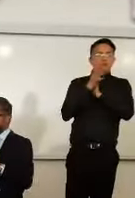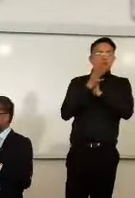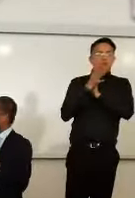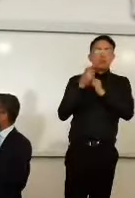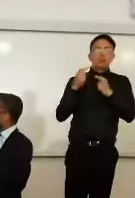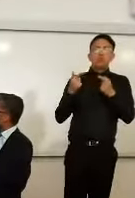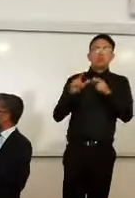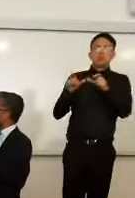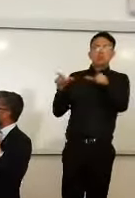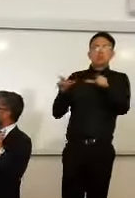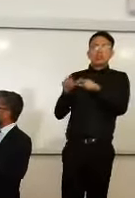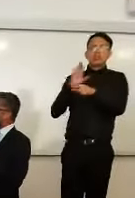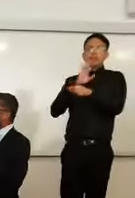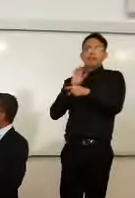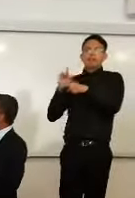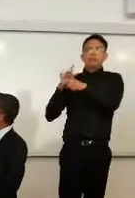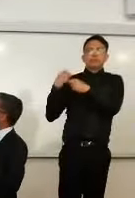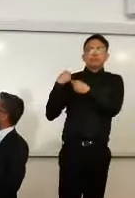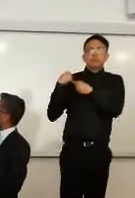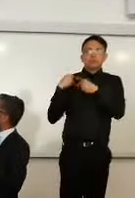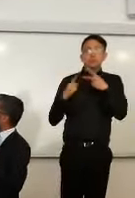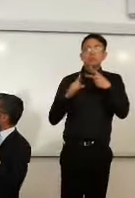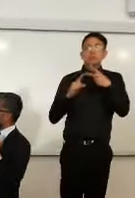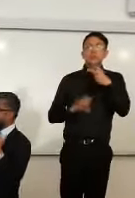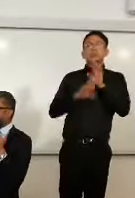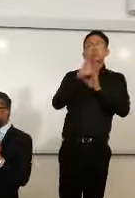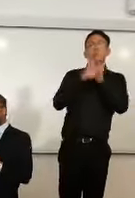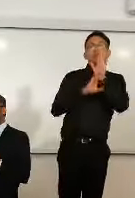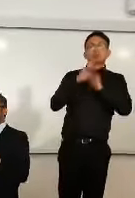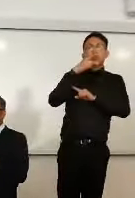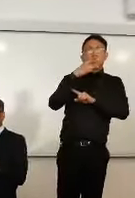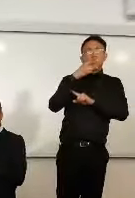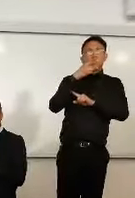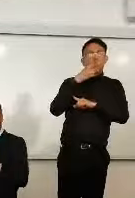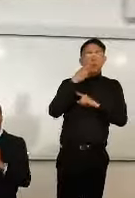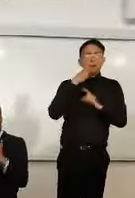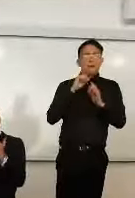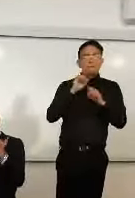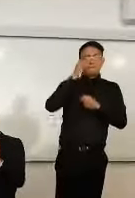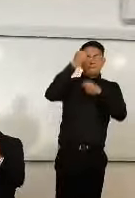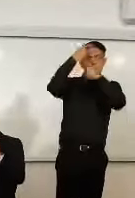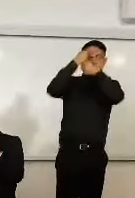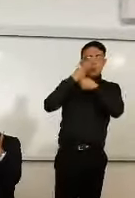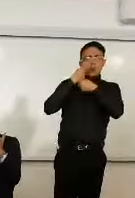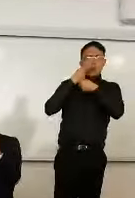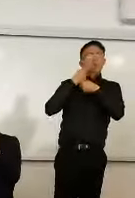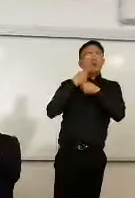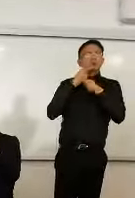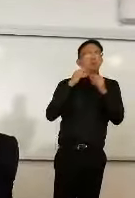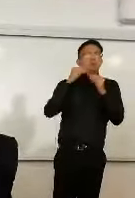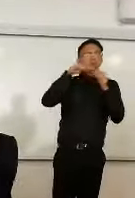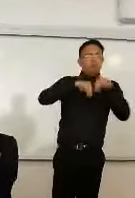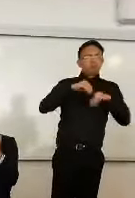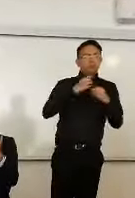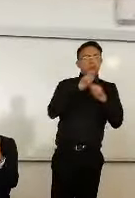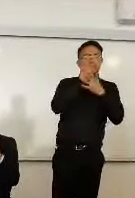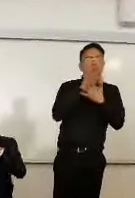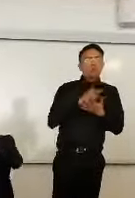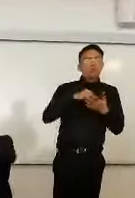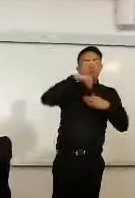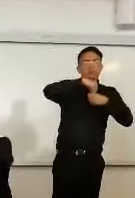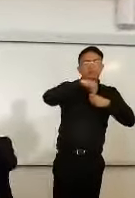de aplicación de la resolución. El capítulo segundo, que habla sobre los principios que van a estructurar y la forma y digamos, de todos esos